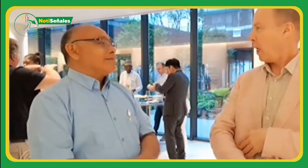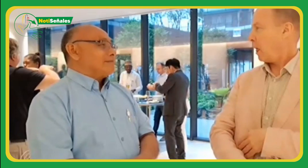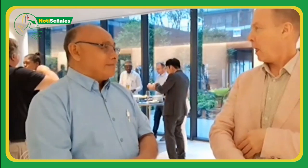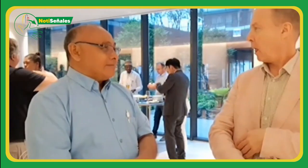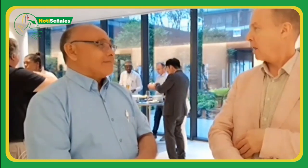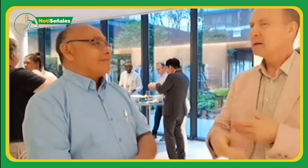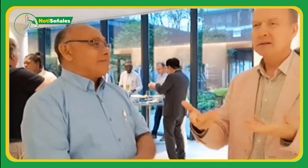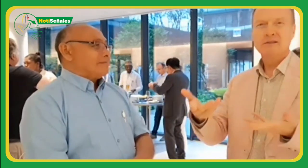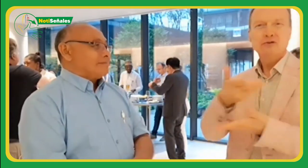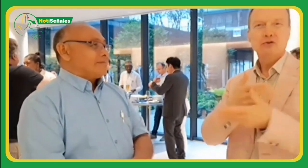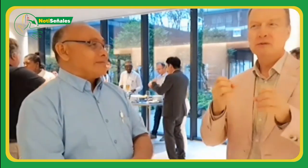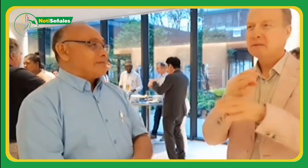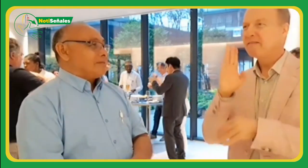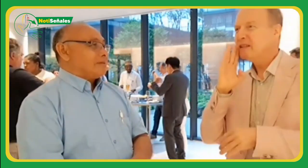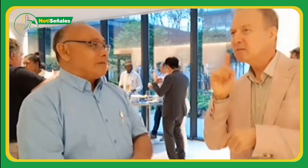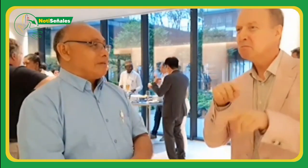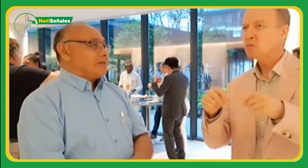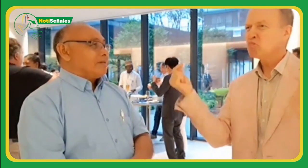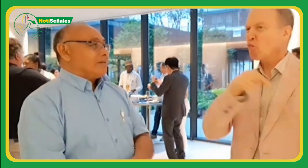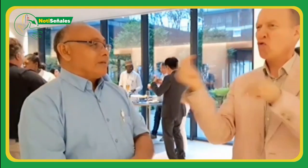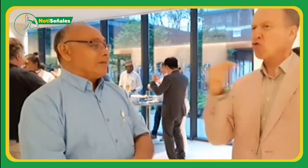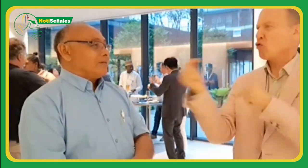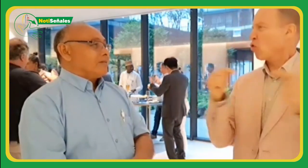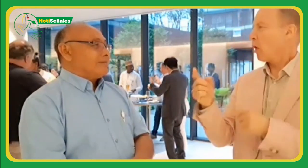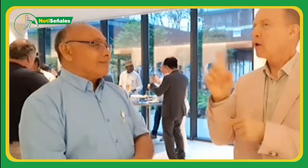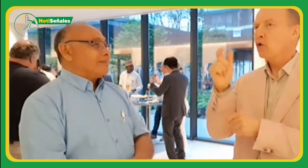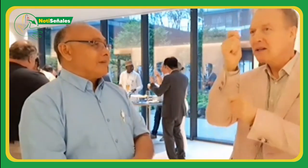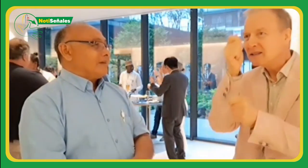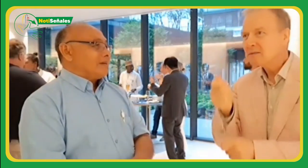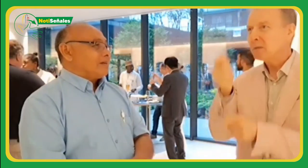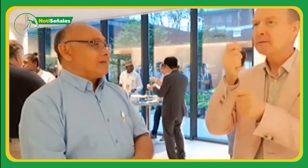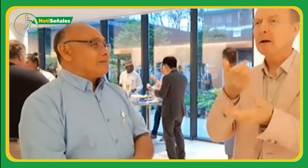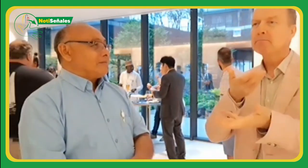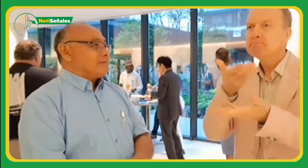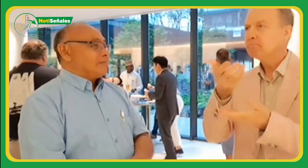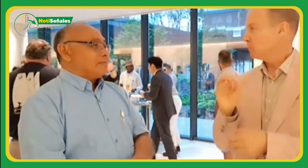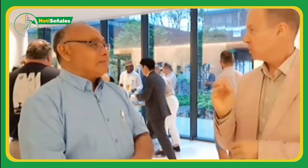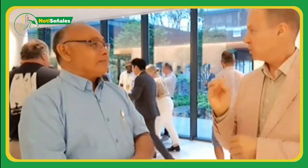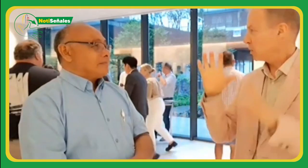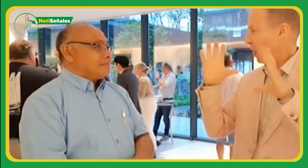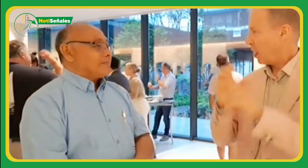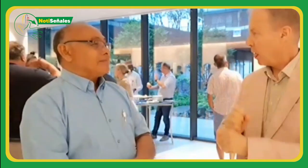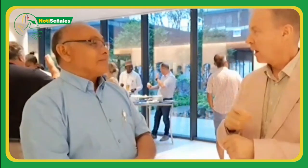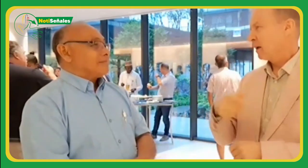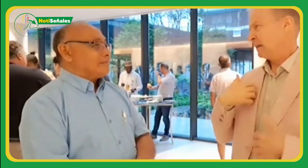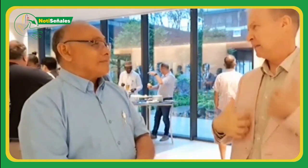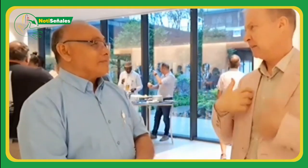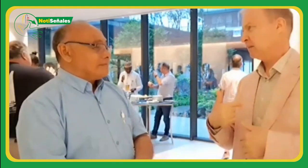democracia y los derechos humanos de la izquierda vemos como en las redes sociales se arman discusiones críticas de un lado a otro no hay